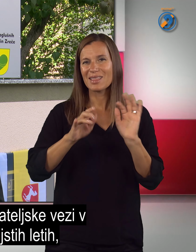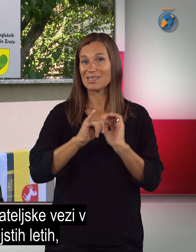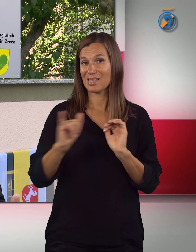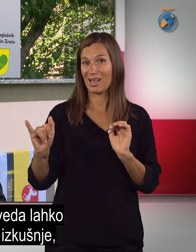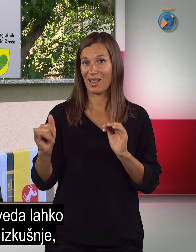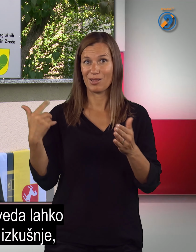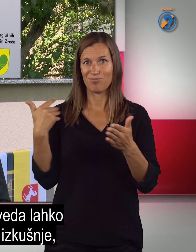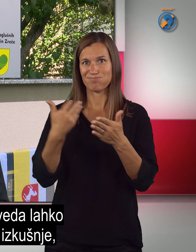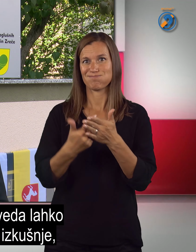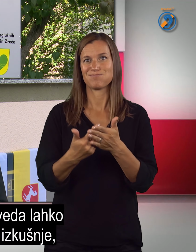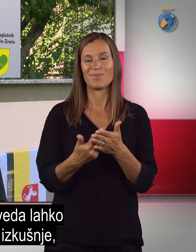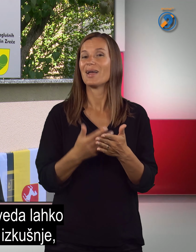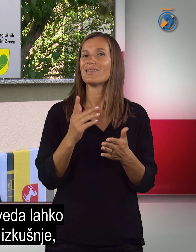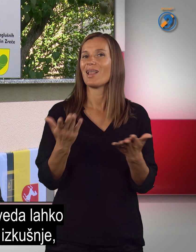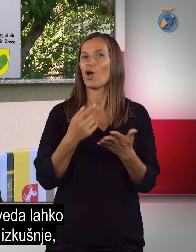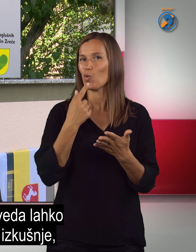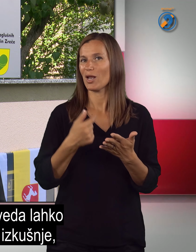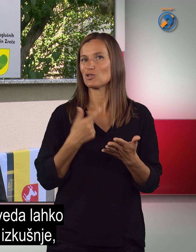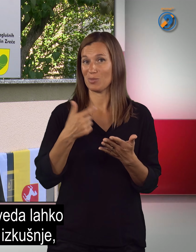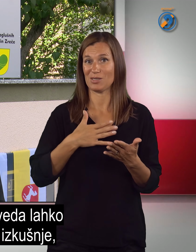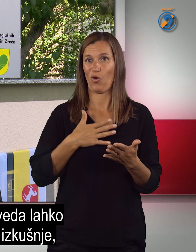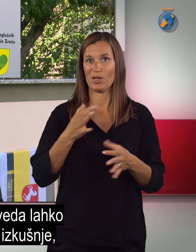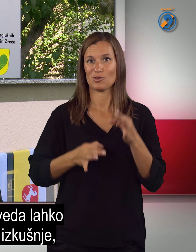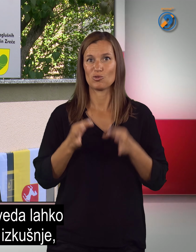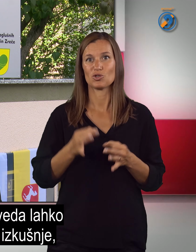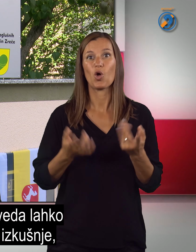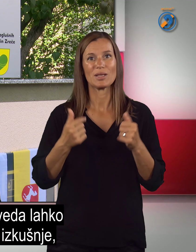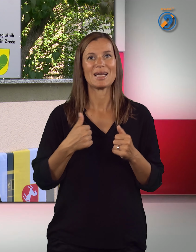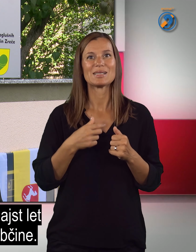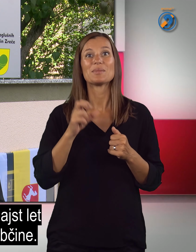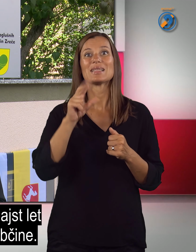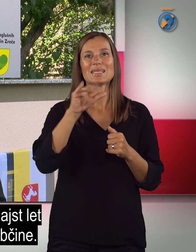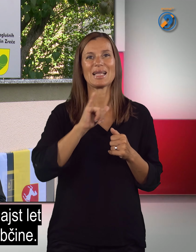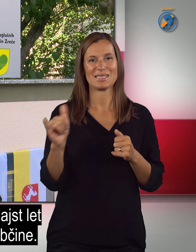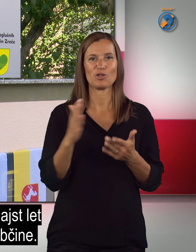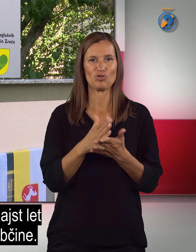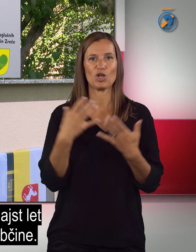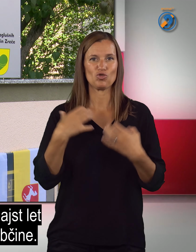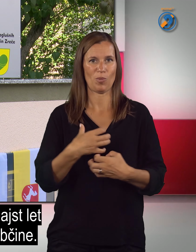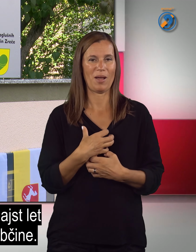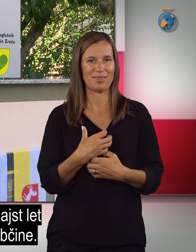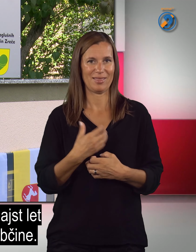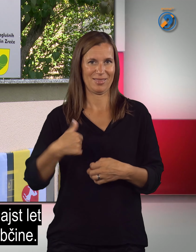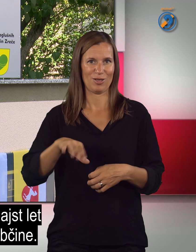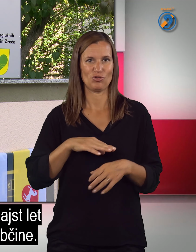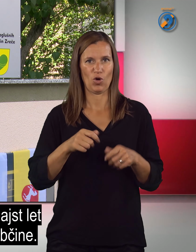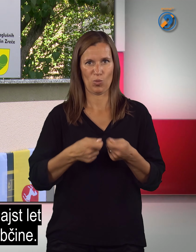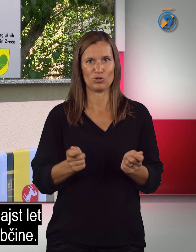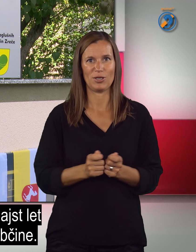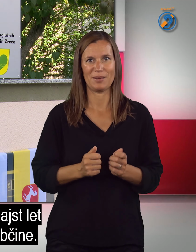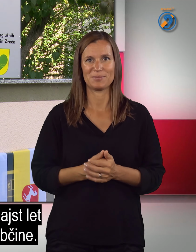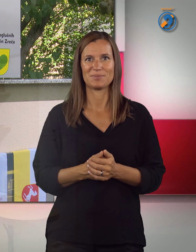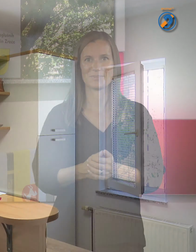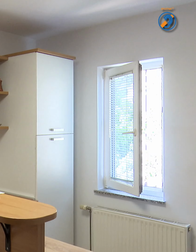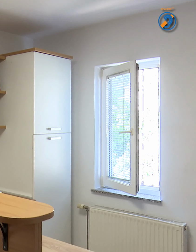19 letih še posebej pa seveda lahko govorim iz svoje izkušnje, odkar sem 13 let župan naše občine.